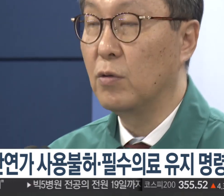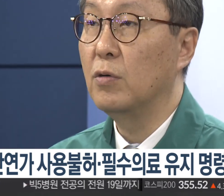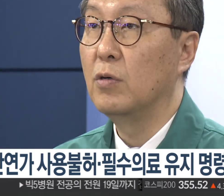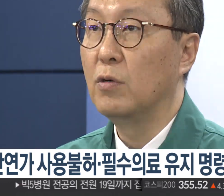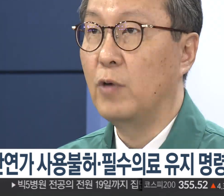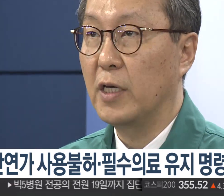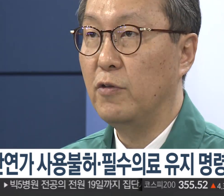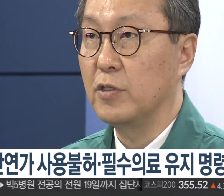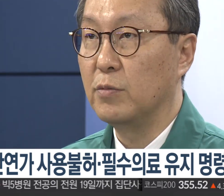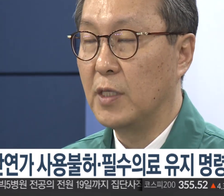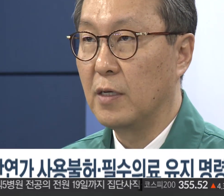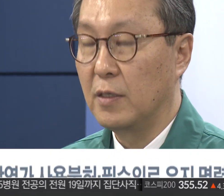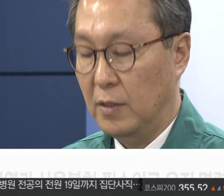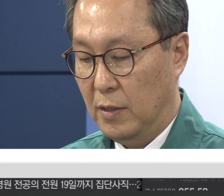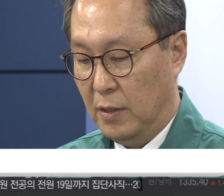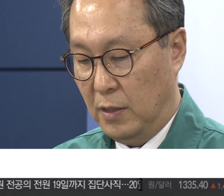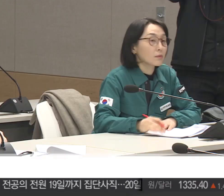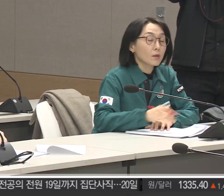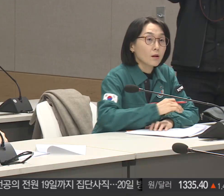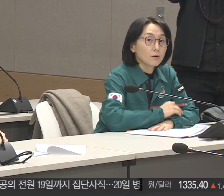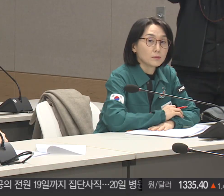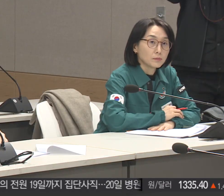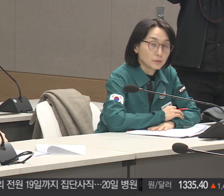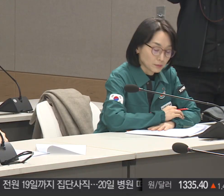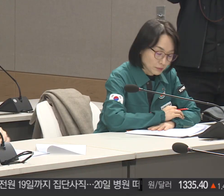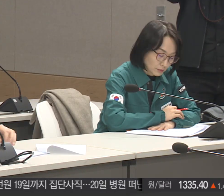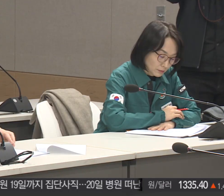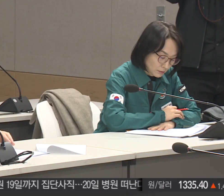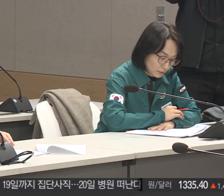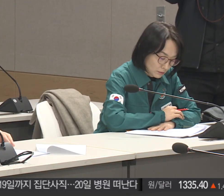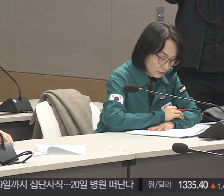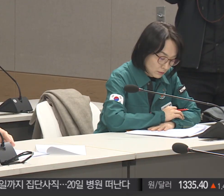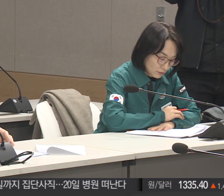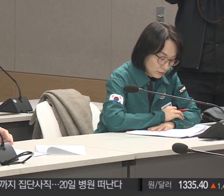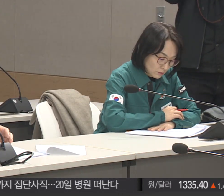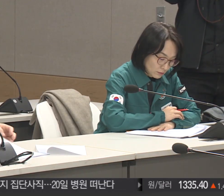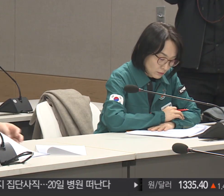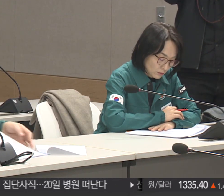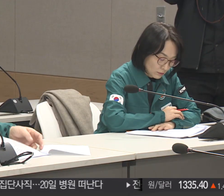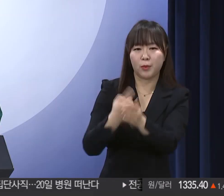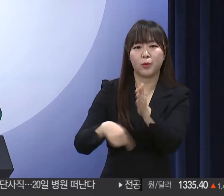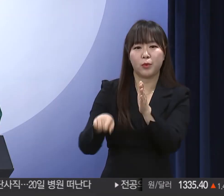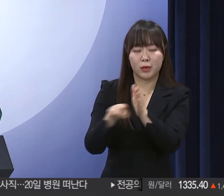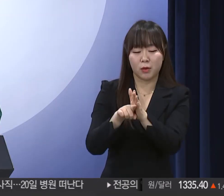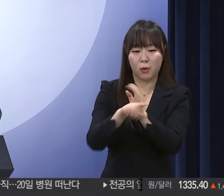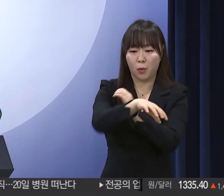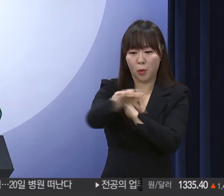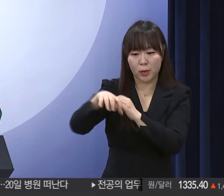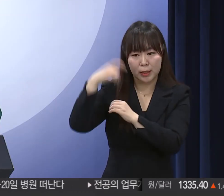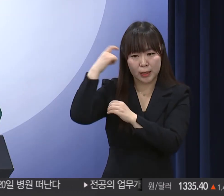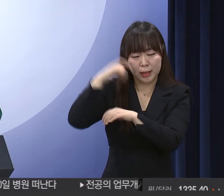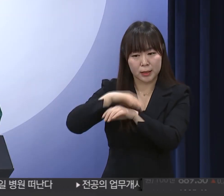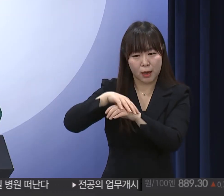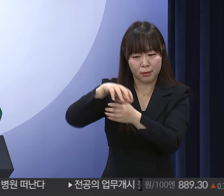조선대 경찰병원 서울 성모병원 등 일곱개 병원에서 104명이 사직서를